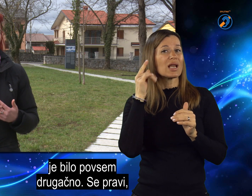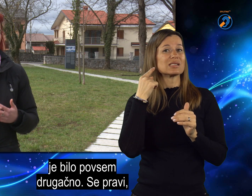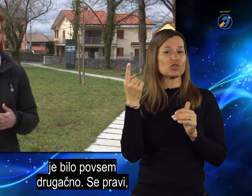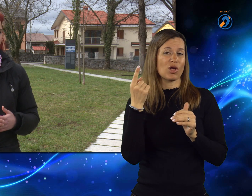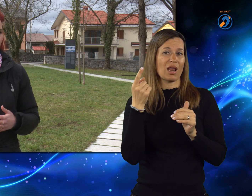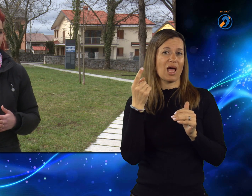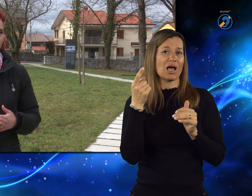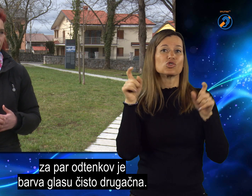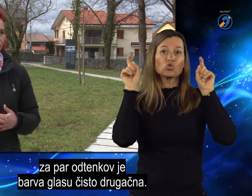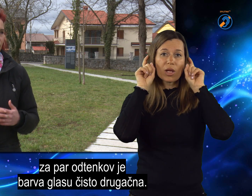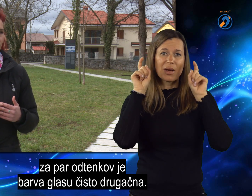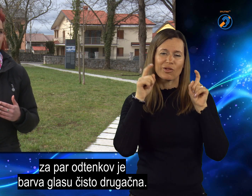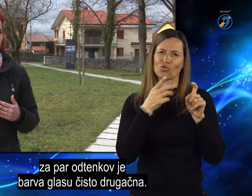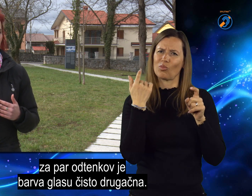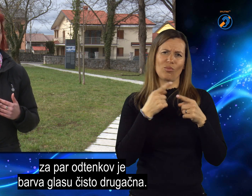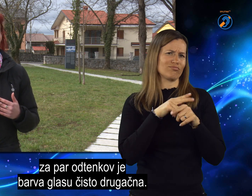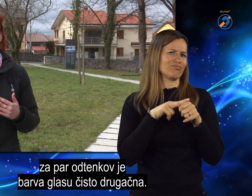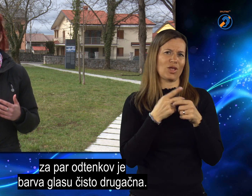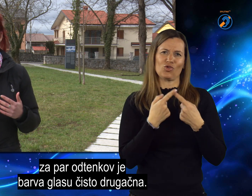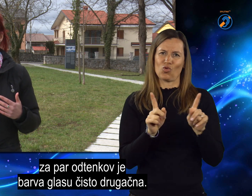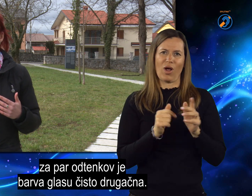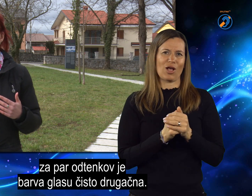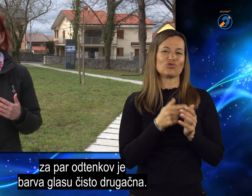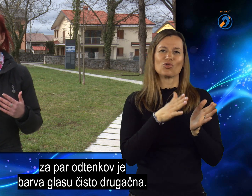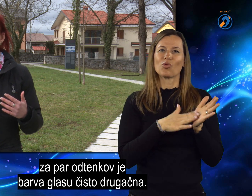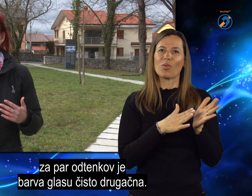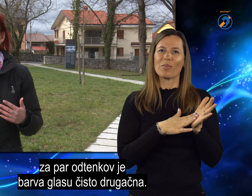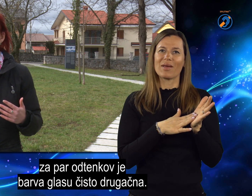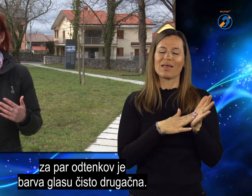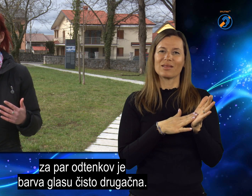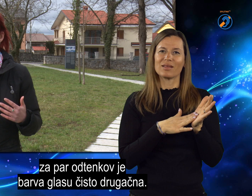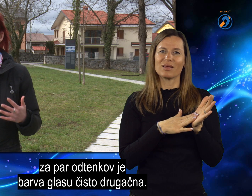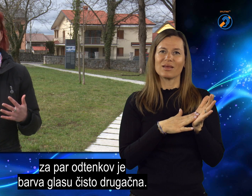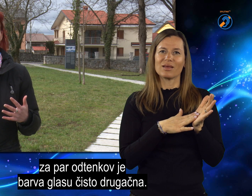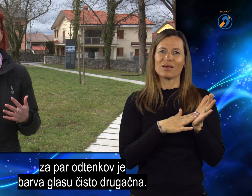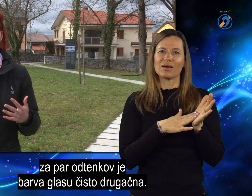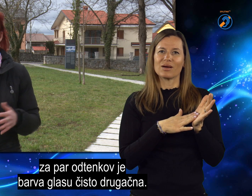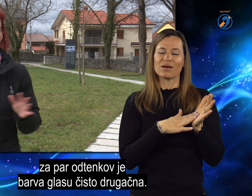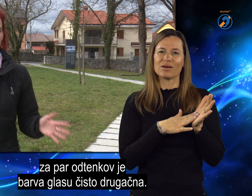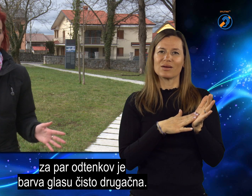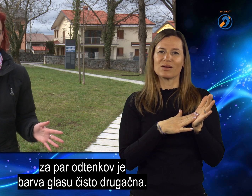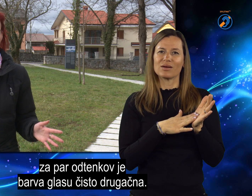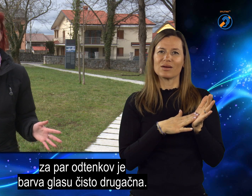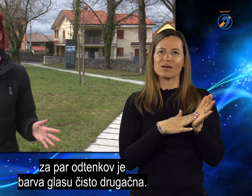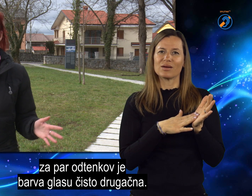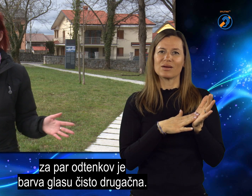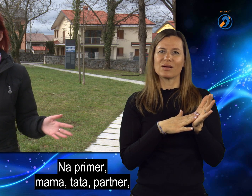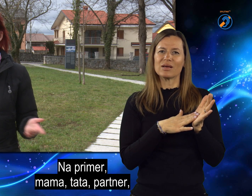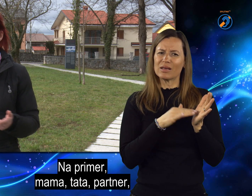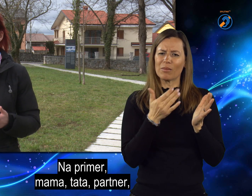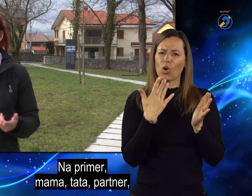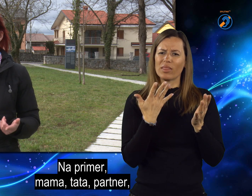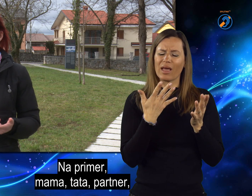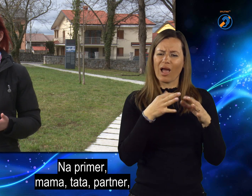Se pravi, je mnogo odtenkov te barve glasu čisto drugačen.